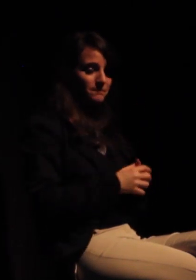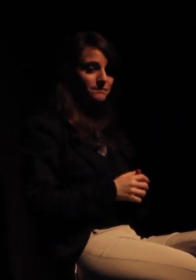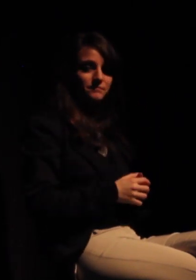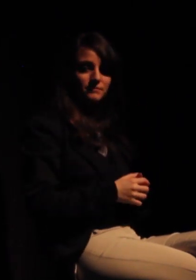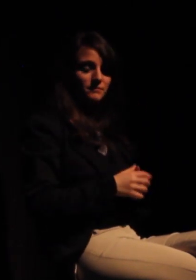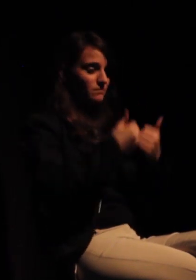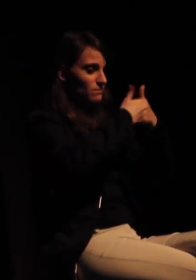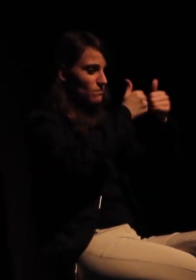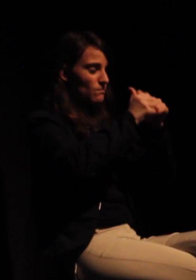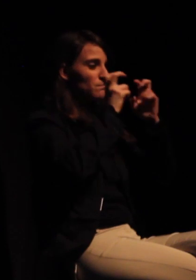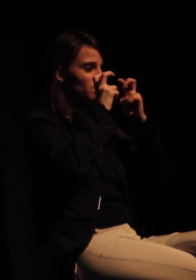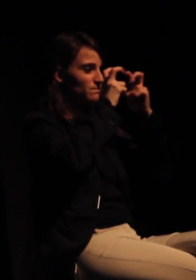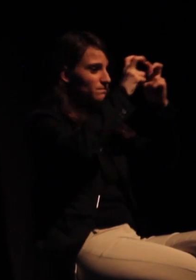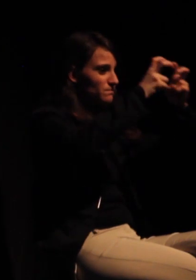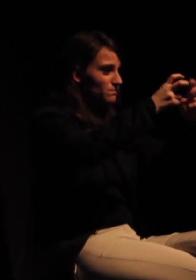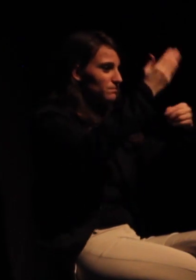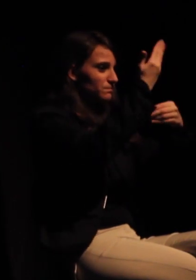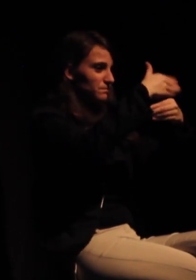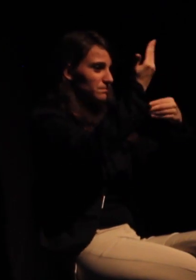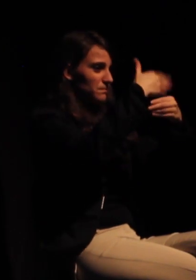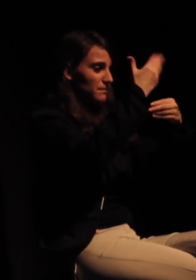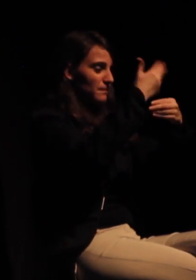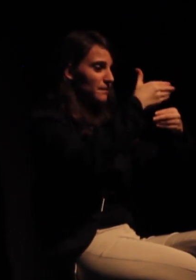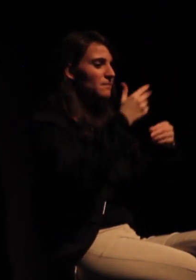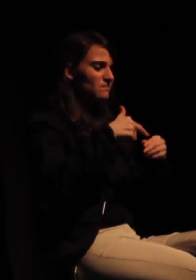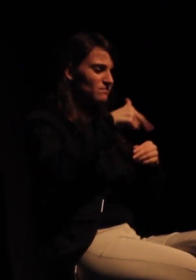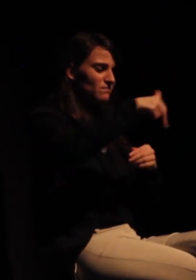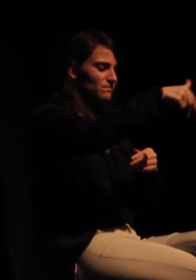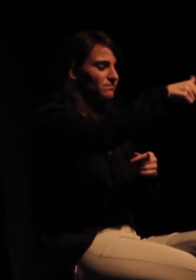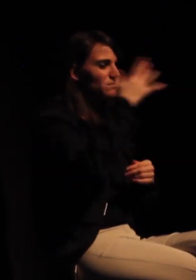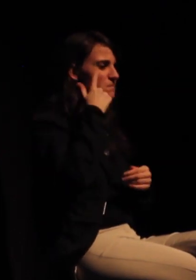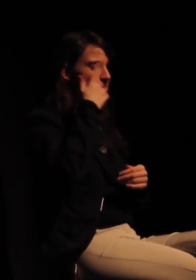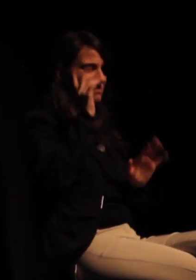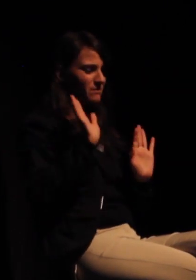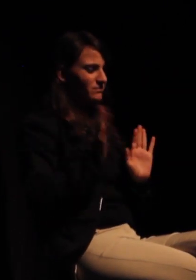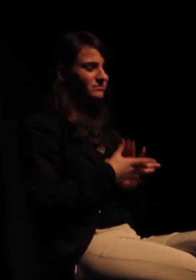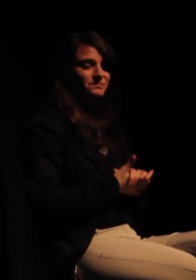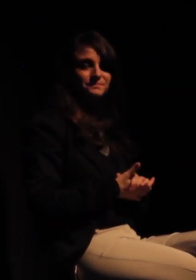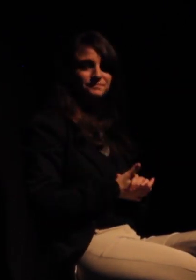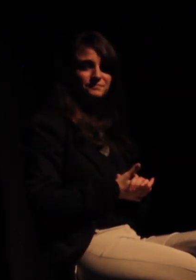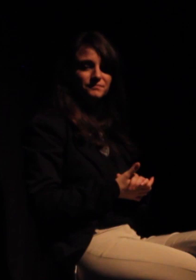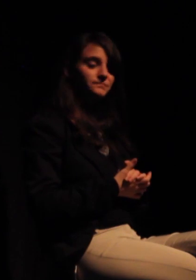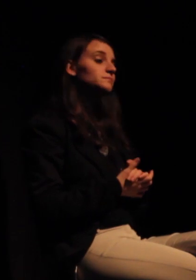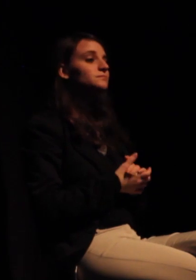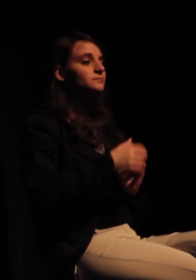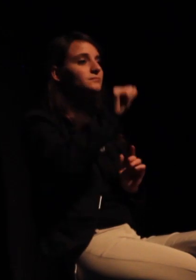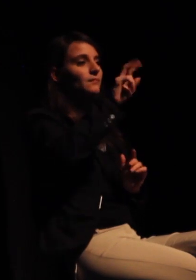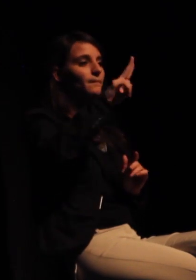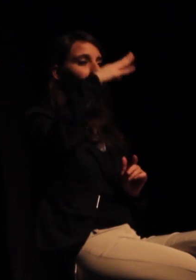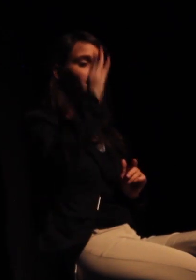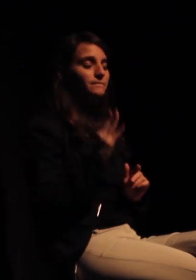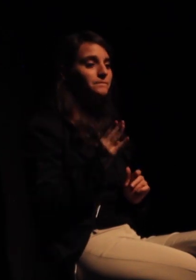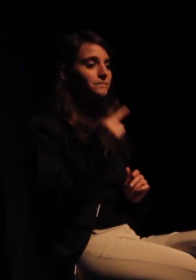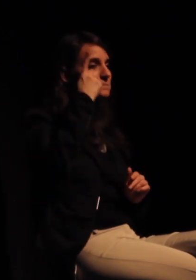Ando de ônibus, de metrô, de táxi e caminho. Mas eu vinha pela Avenida Brasil,